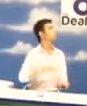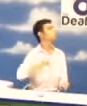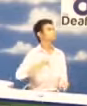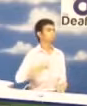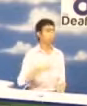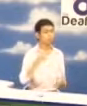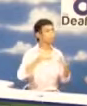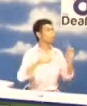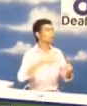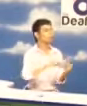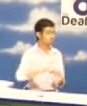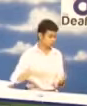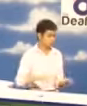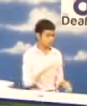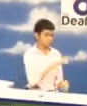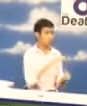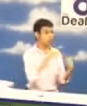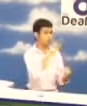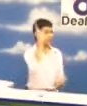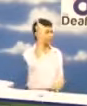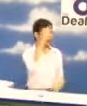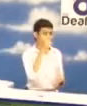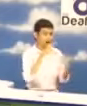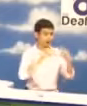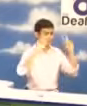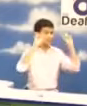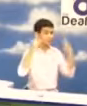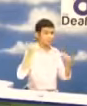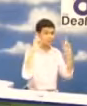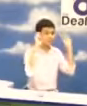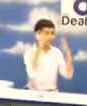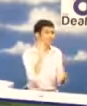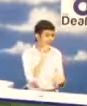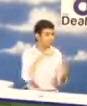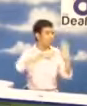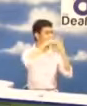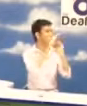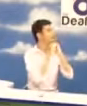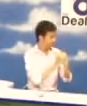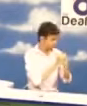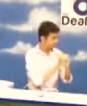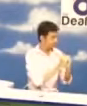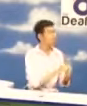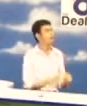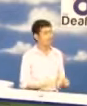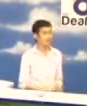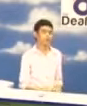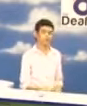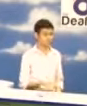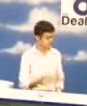ละค่ะก็คือประเด็นก็คือว่าการสื่อสารถ้าเกิดว่าเราใช้การเขียนธรรมดาเนี่ยบางครั้งมันไม่ลึกซึ้งอะค่ะพอเราเริ่มเรียนภาษามือมาก